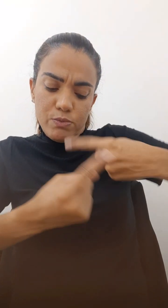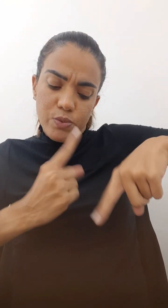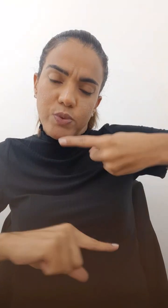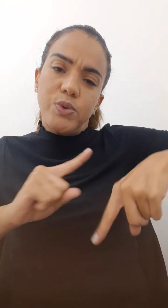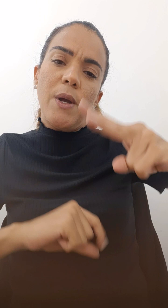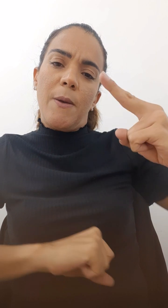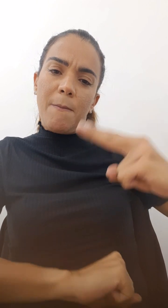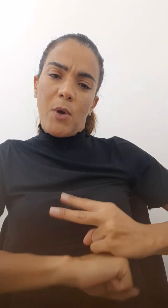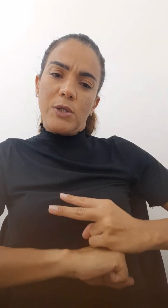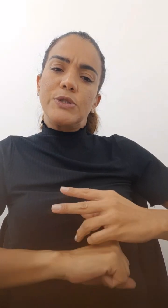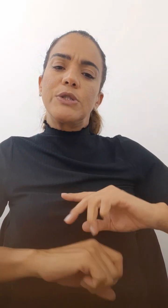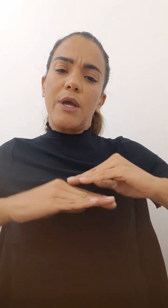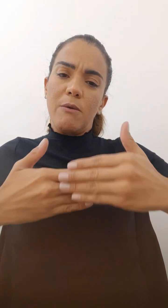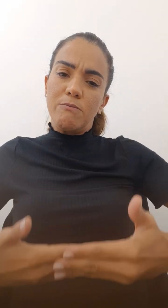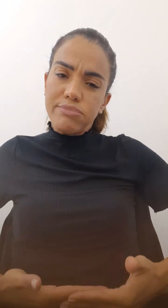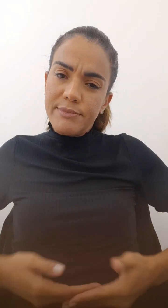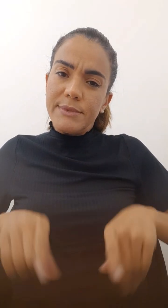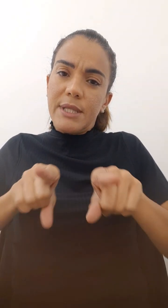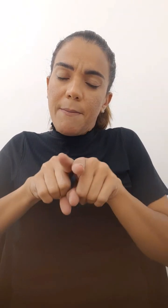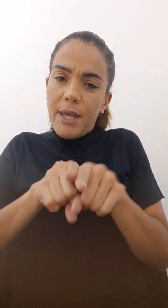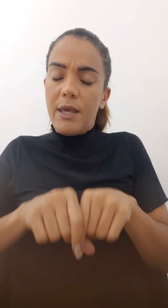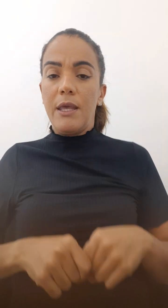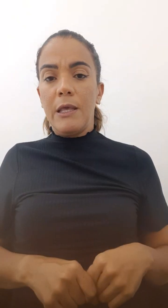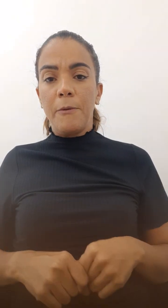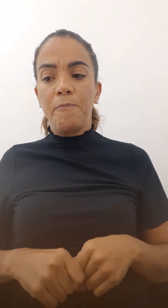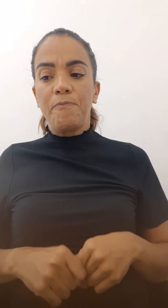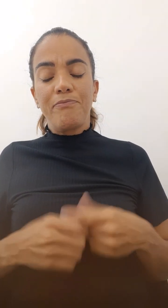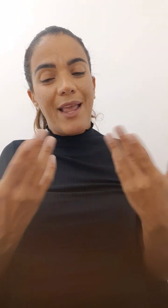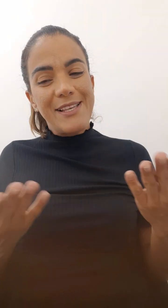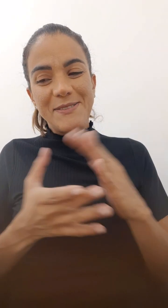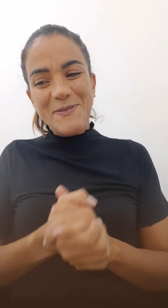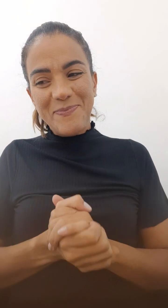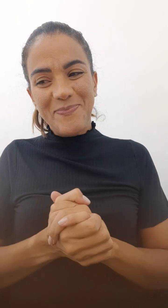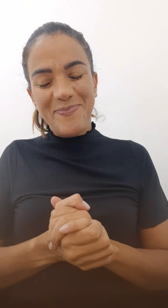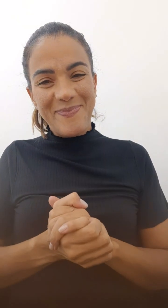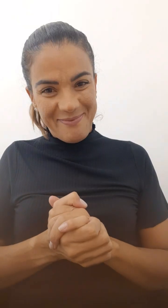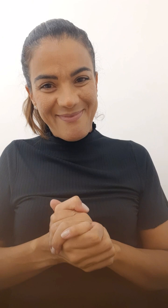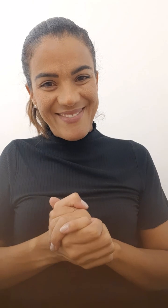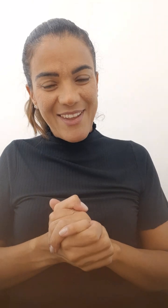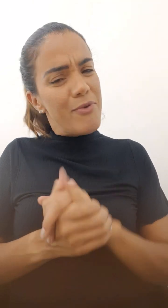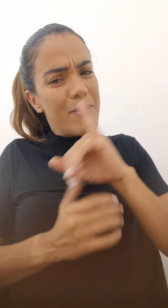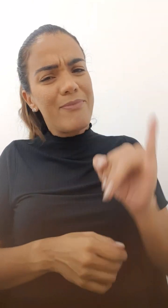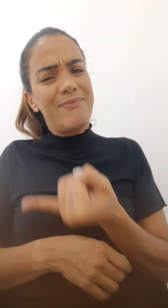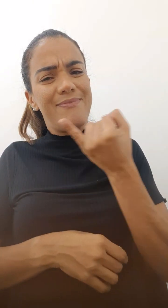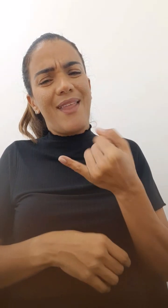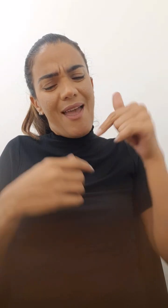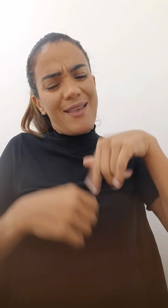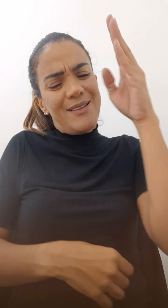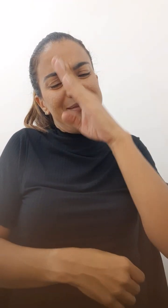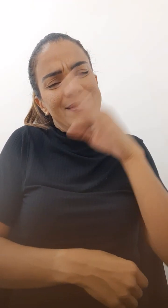proteger, proteger também as mulheres grávidas, que devem proteger os seus bebês. Aproveitem